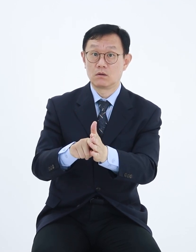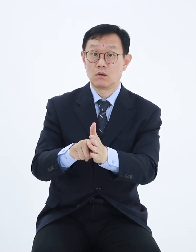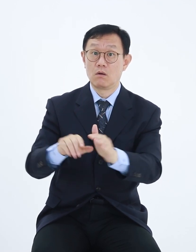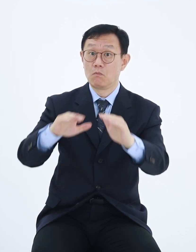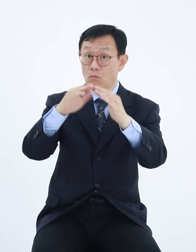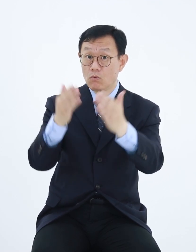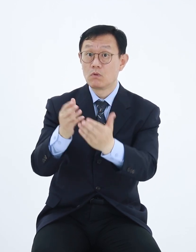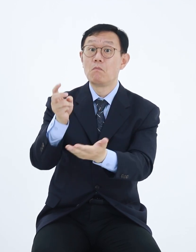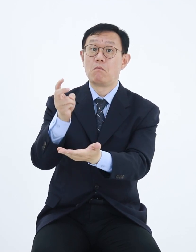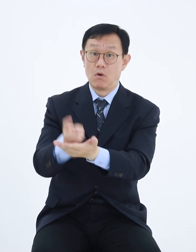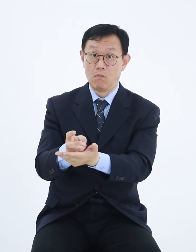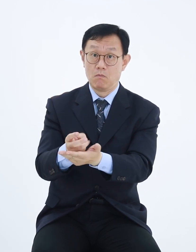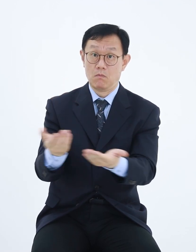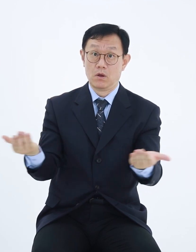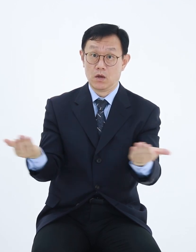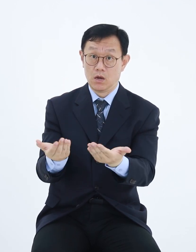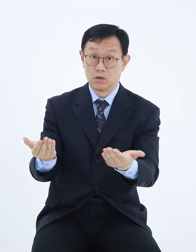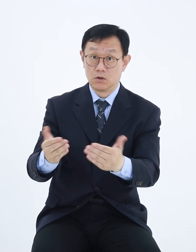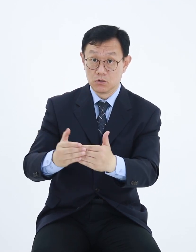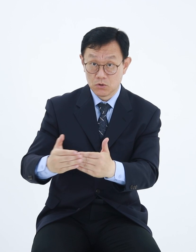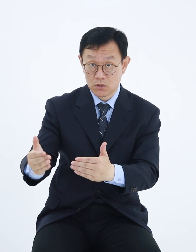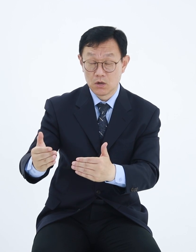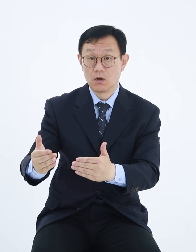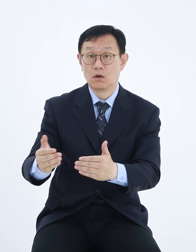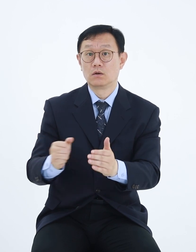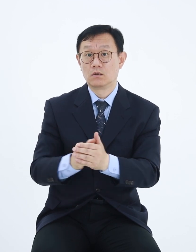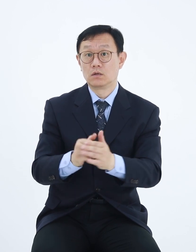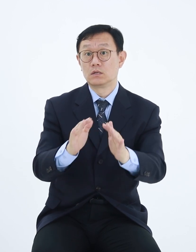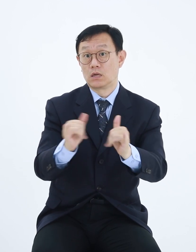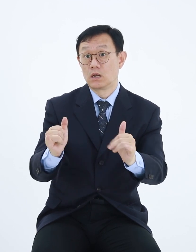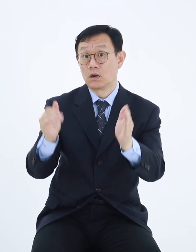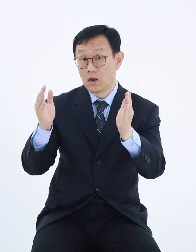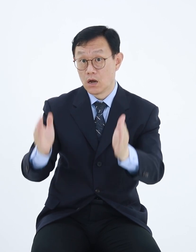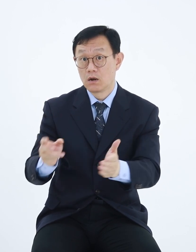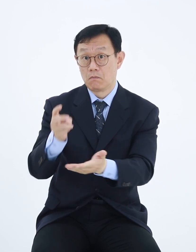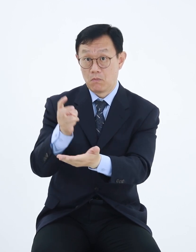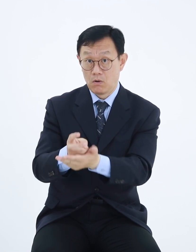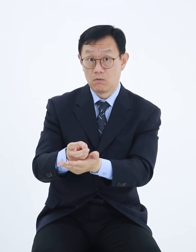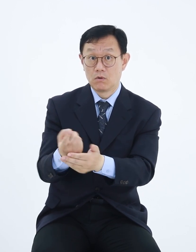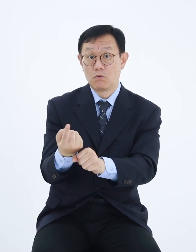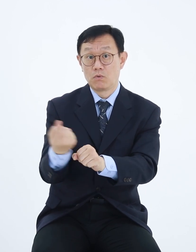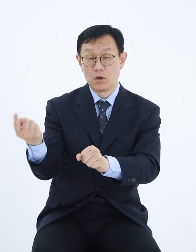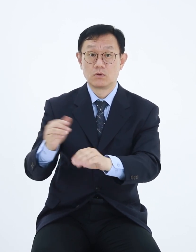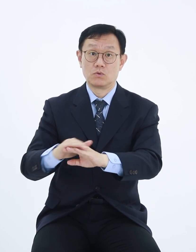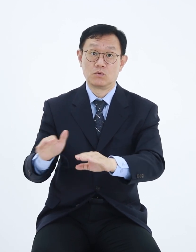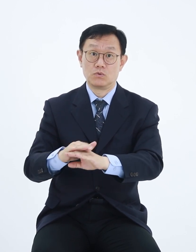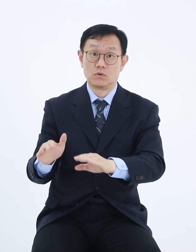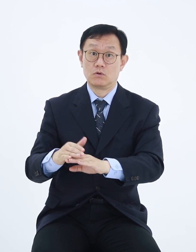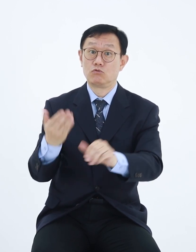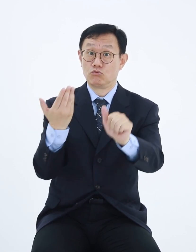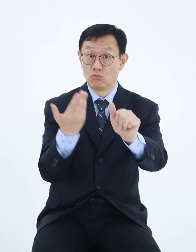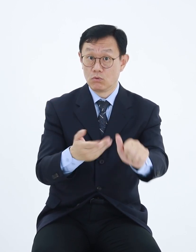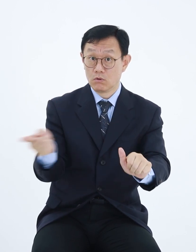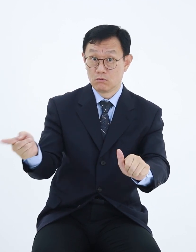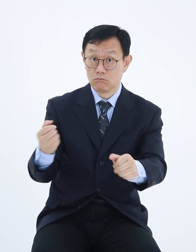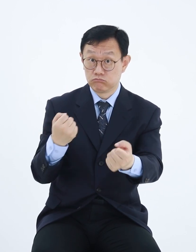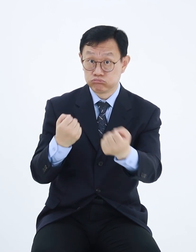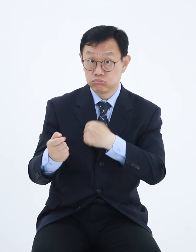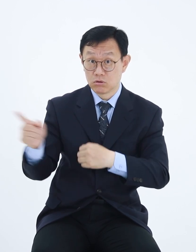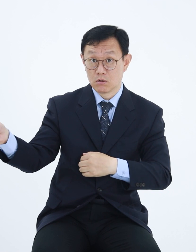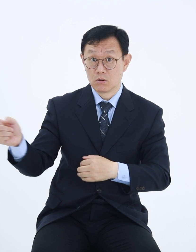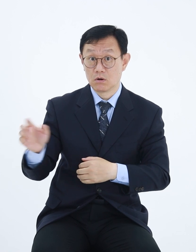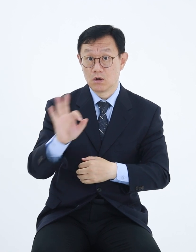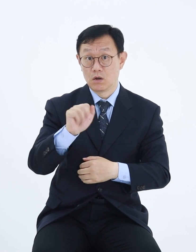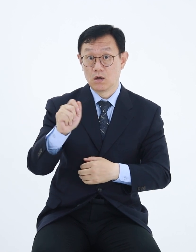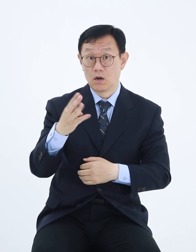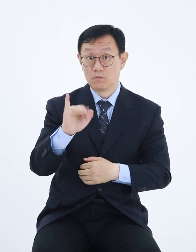모든 효과적인 입법적, 행정적, 사법적 또는 그 밖의 조치를 취해야 함에도 불구하고 알비노